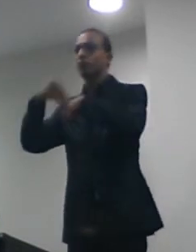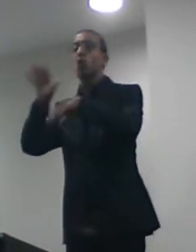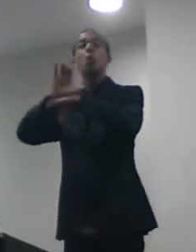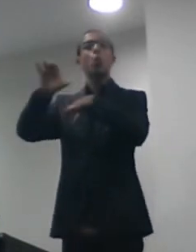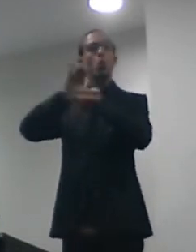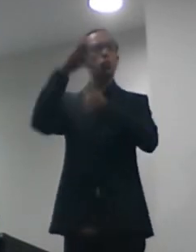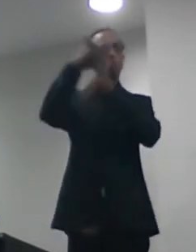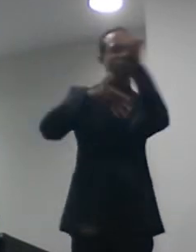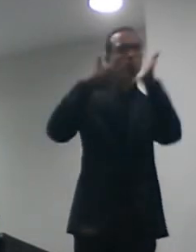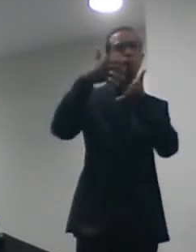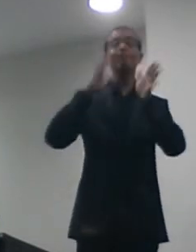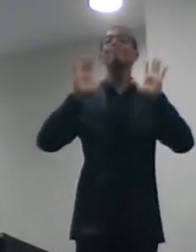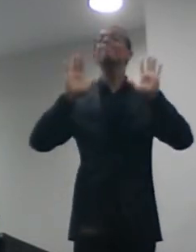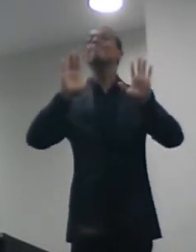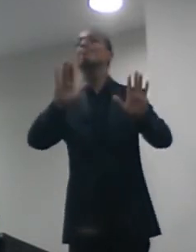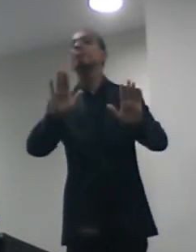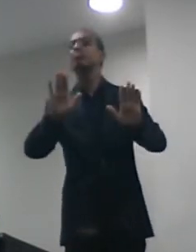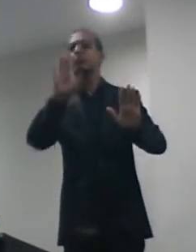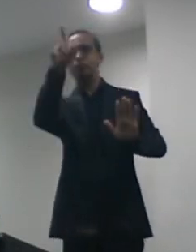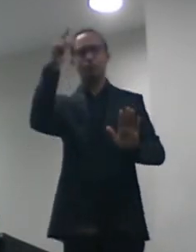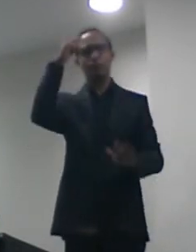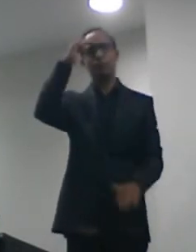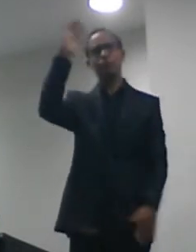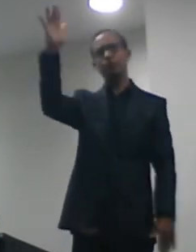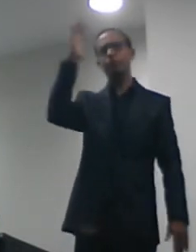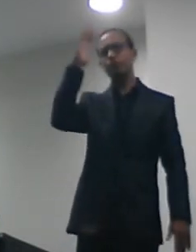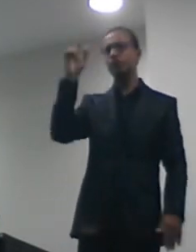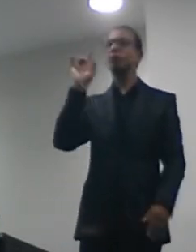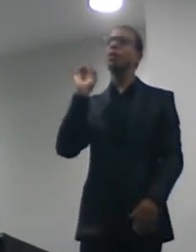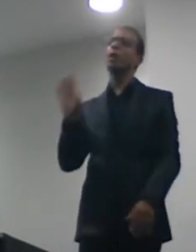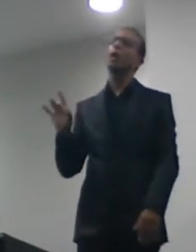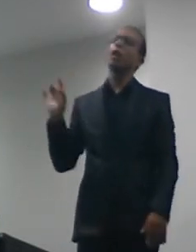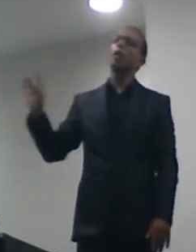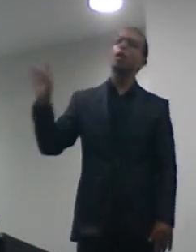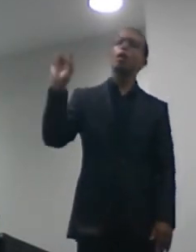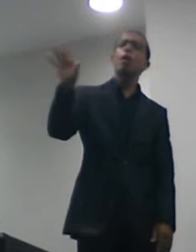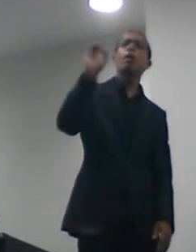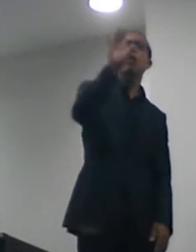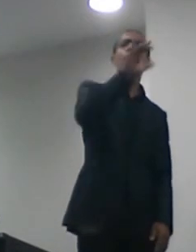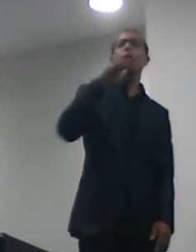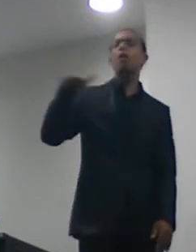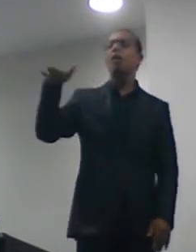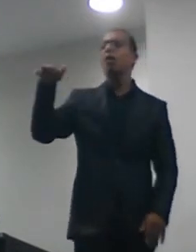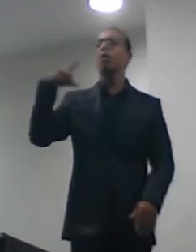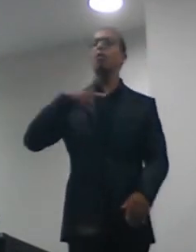a Libras. Só que, vamos imaginar que toda área tem